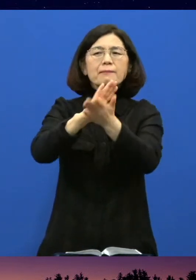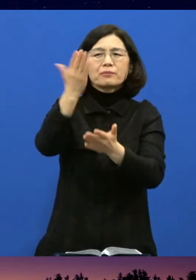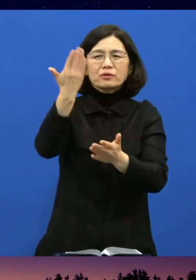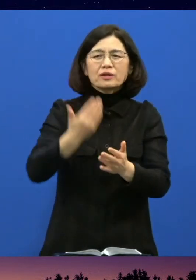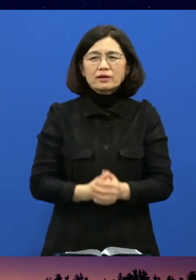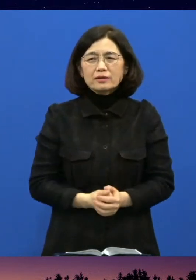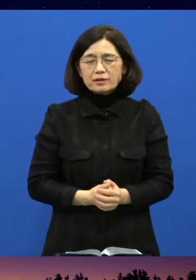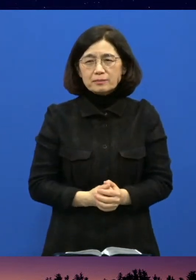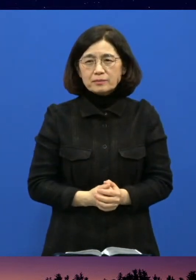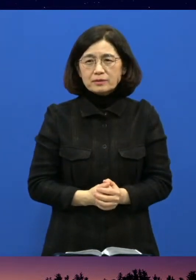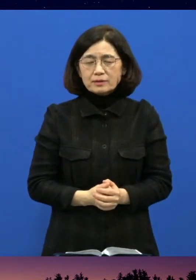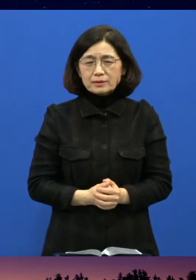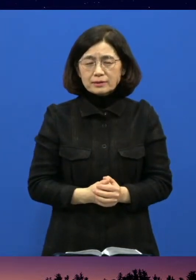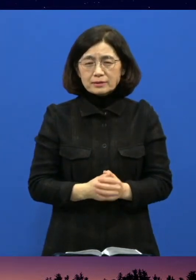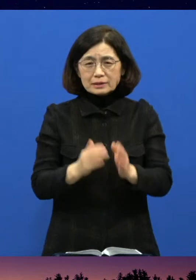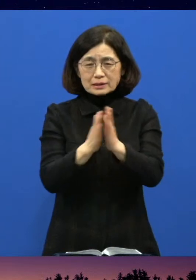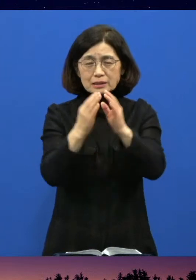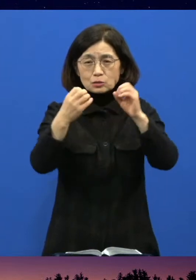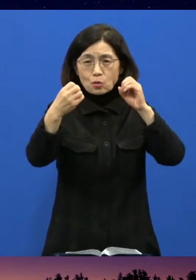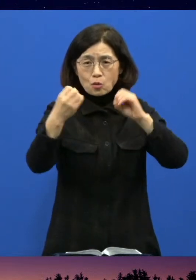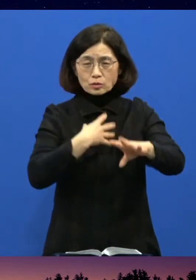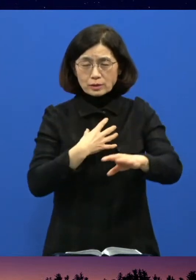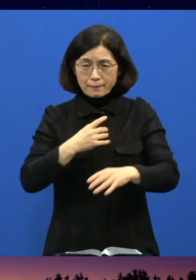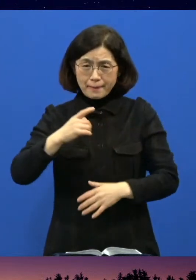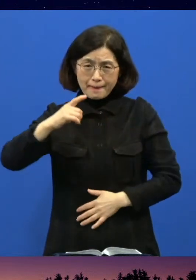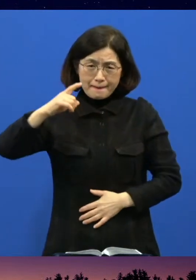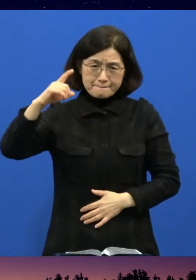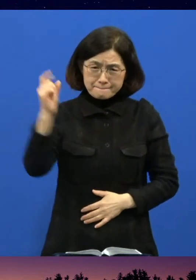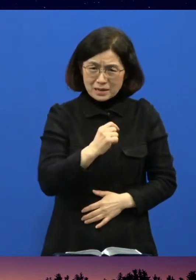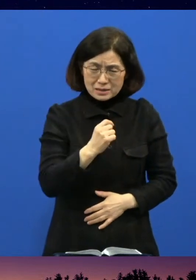여러분, 응답이 빨리 이루어지지 않는다고 낙심하지 마세요.